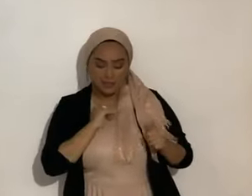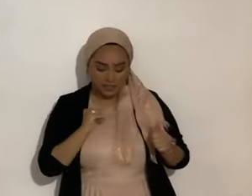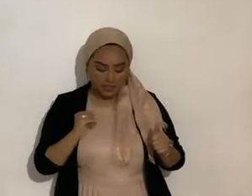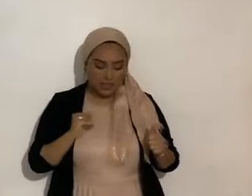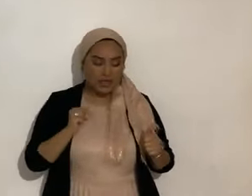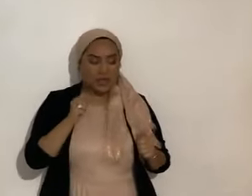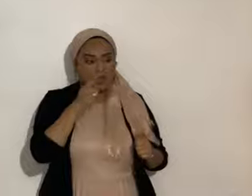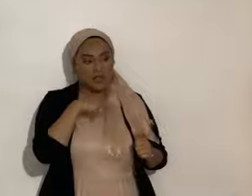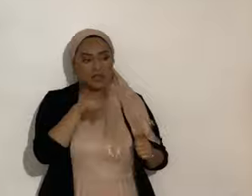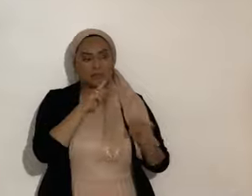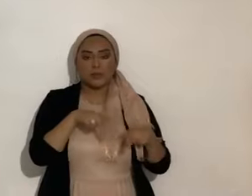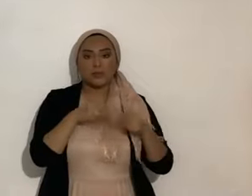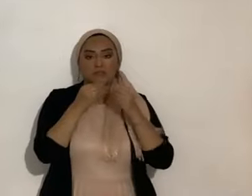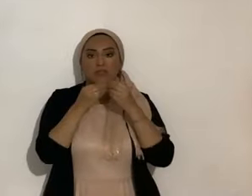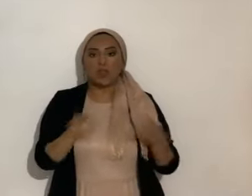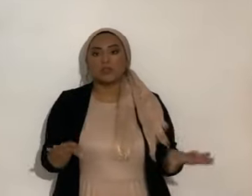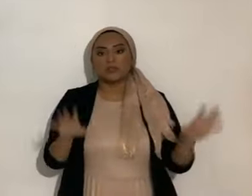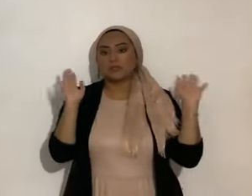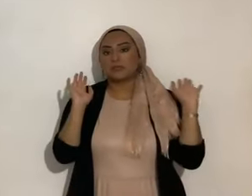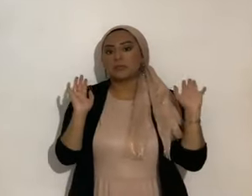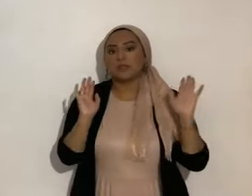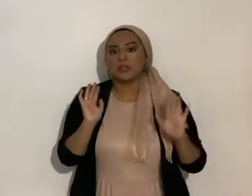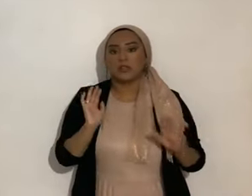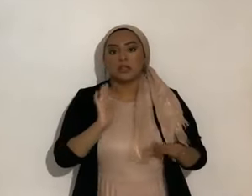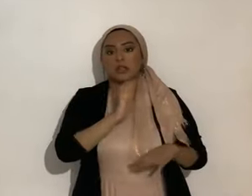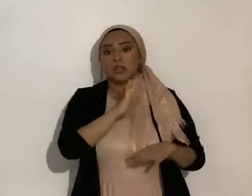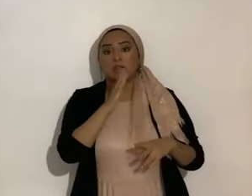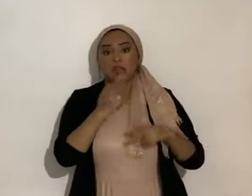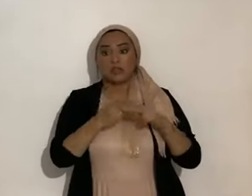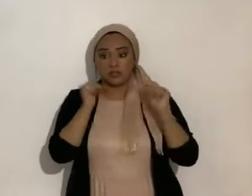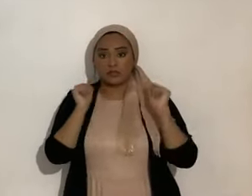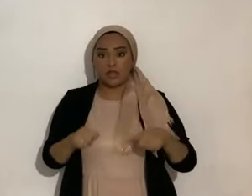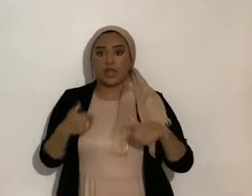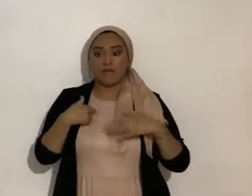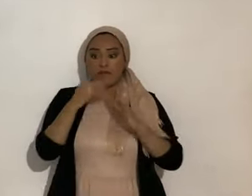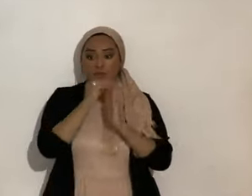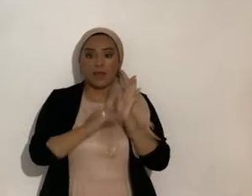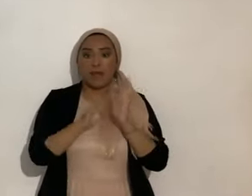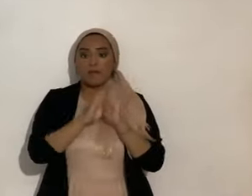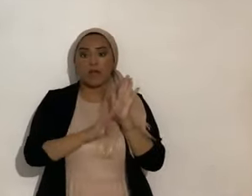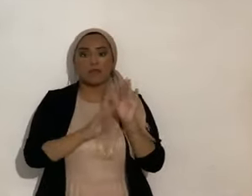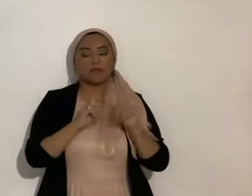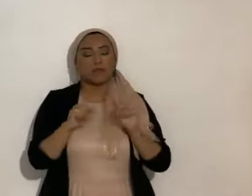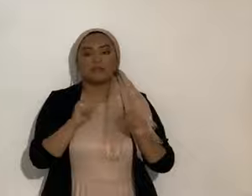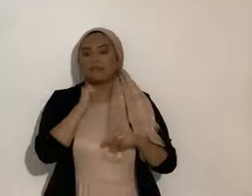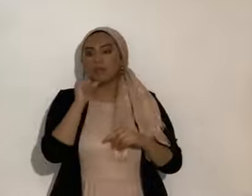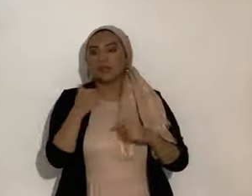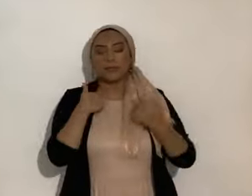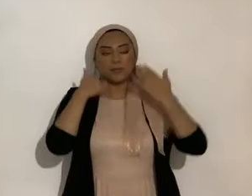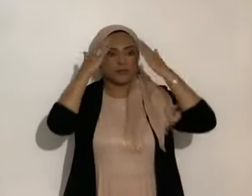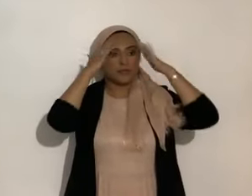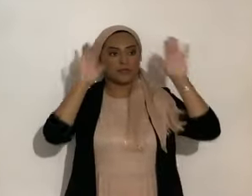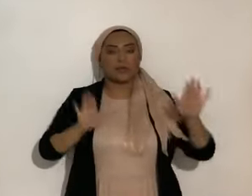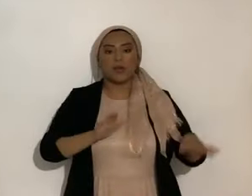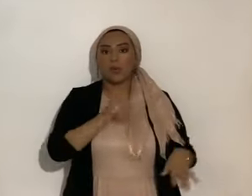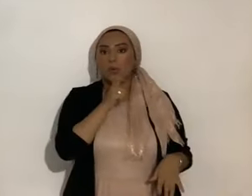Y esas personas se perdieron, sin duda. Sus nombres podían haber aparecido en la Biblia, pero no están. No sabemos quiénes